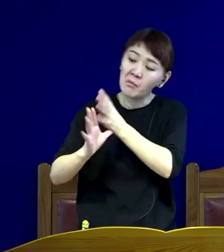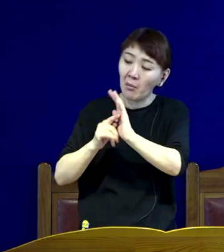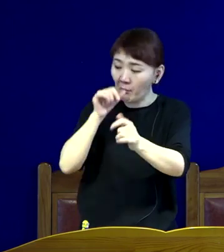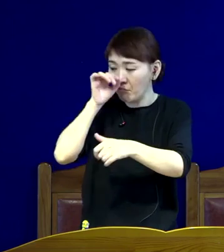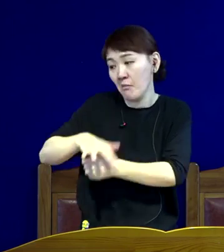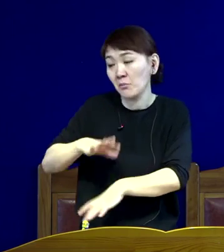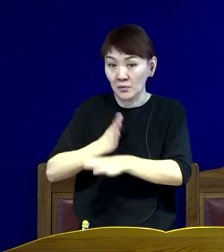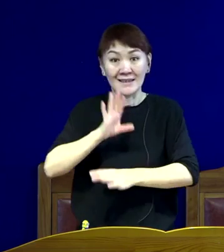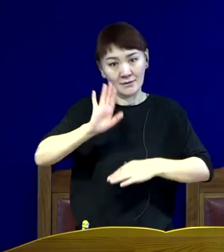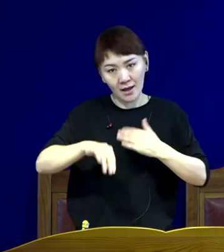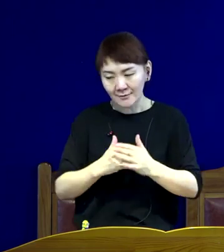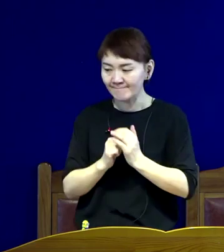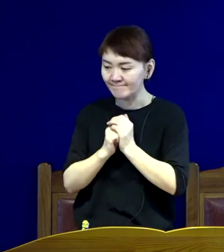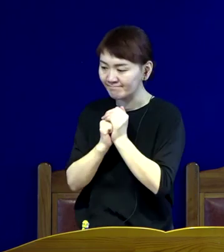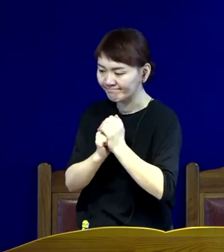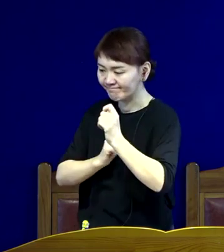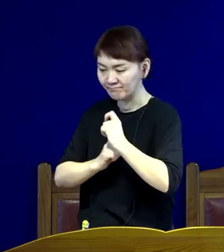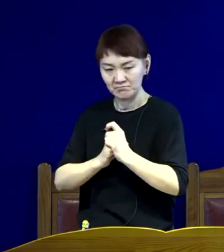гэдэг